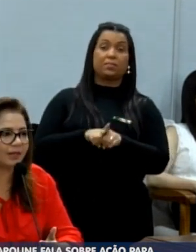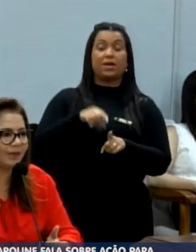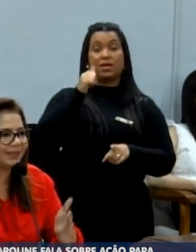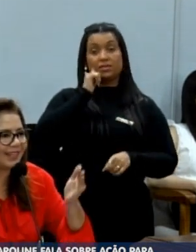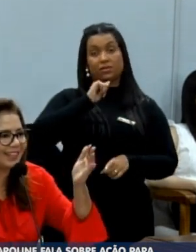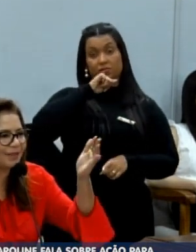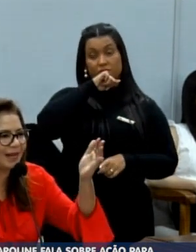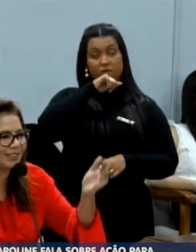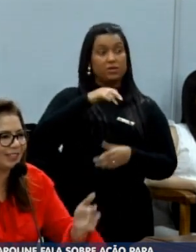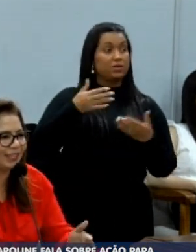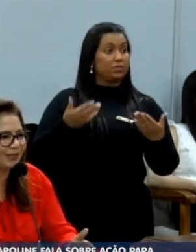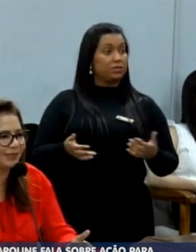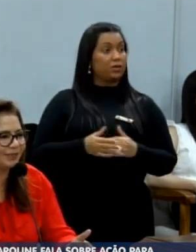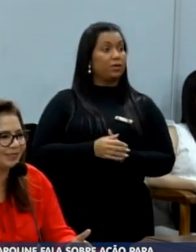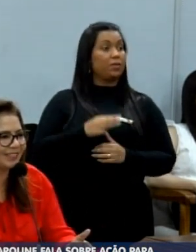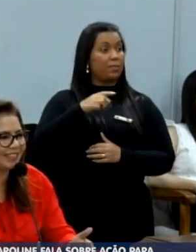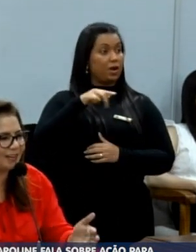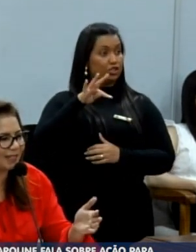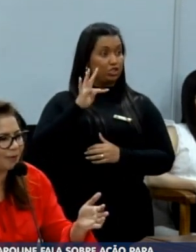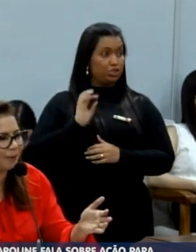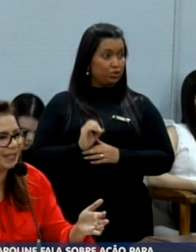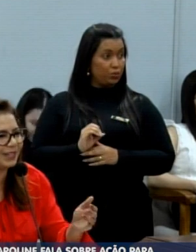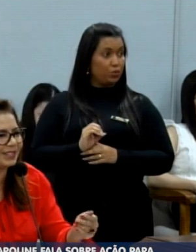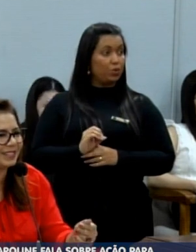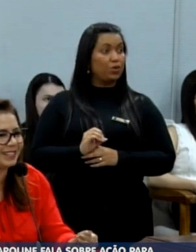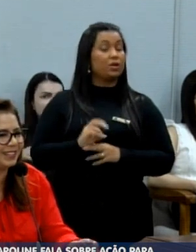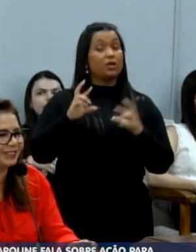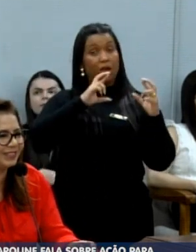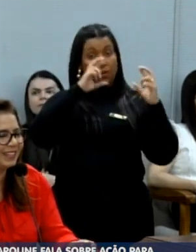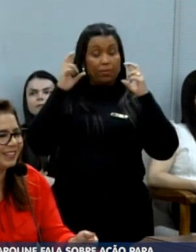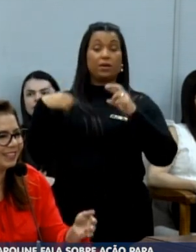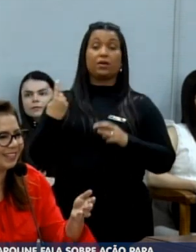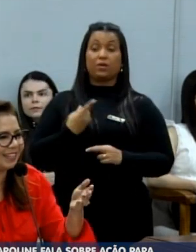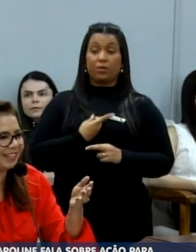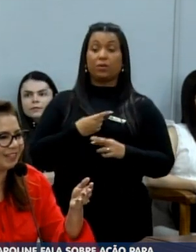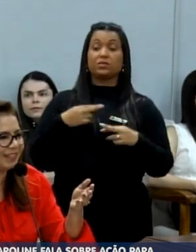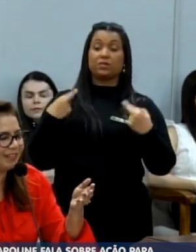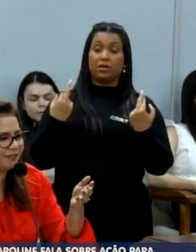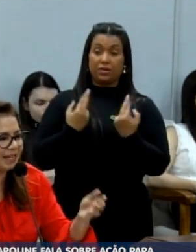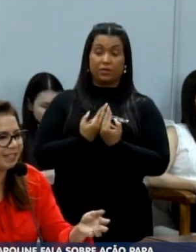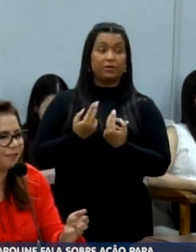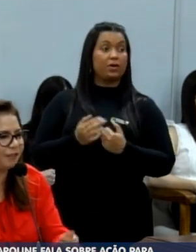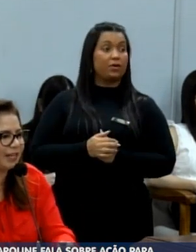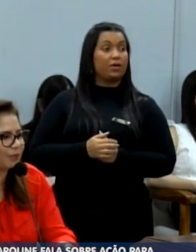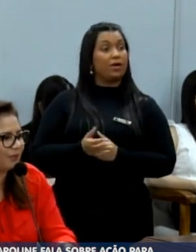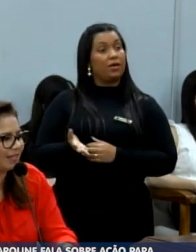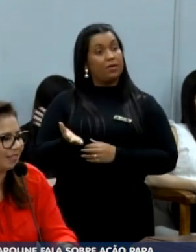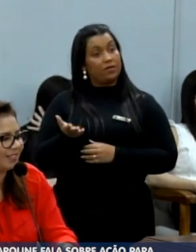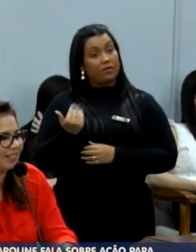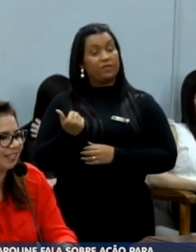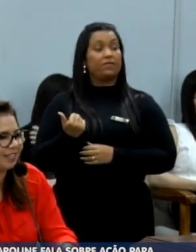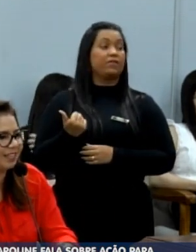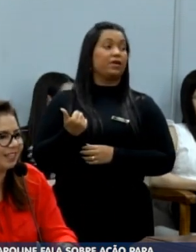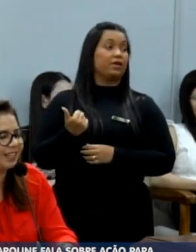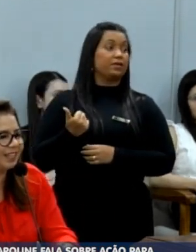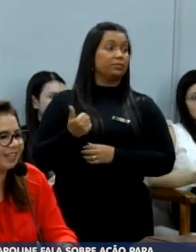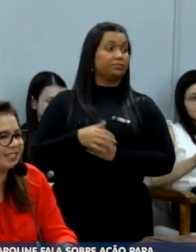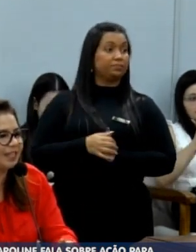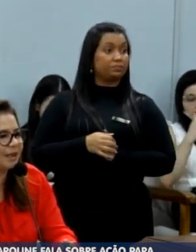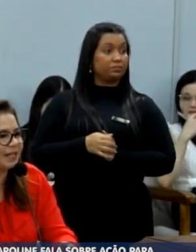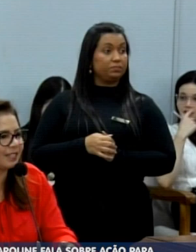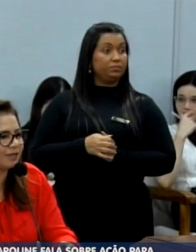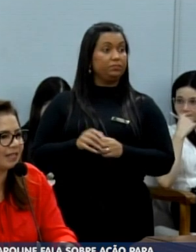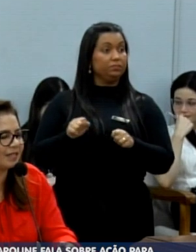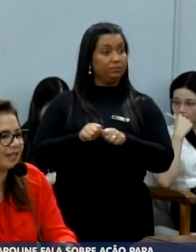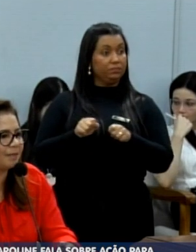mães. Então, querido Martinho, que deve estar acompanhando a nossa sessão, que venha a ser feito